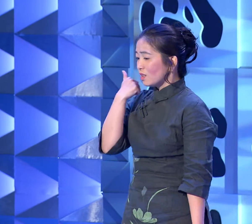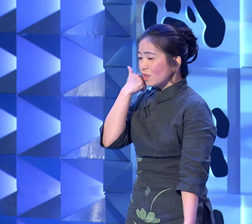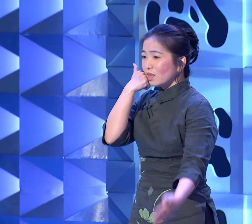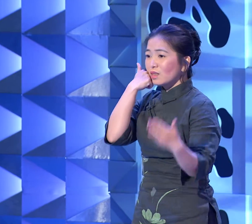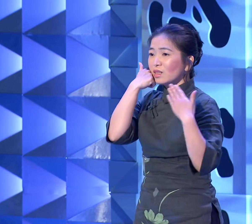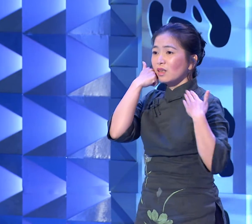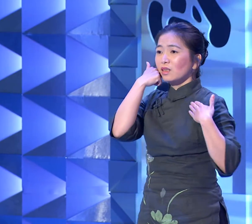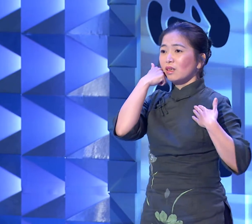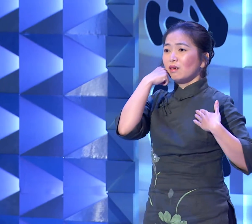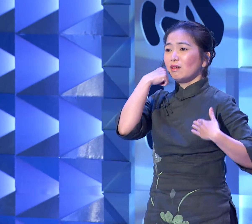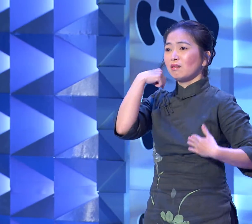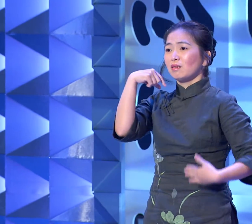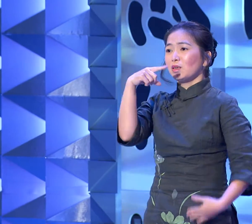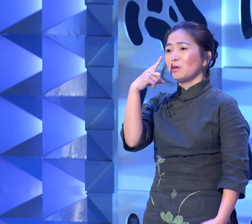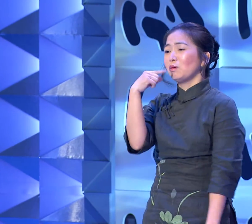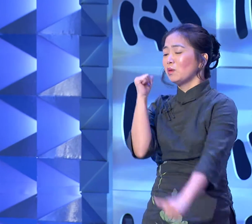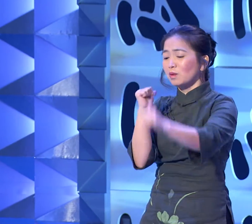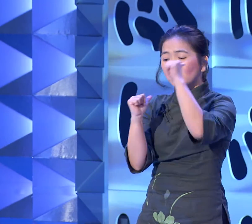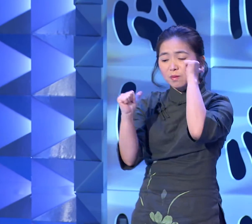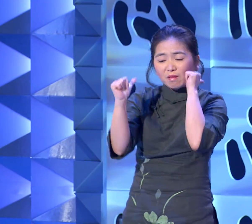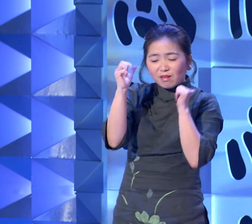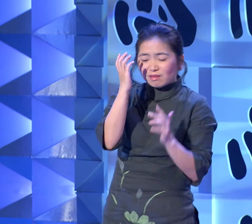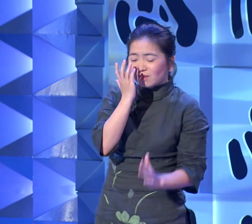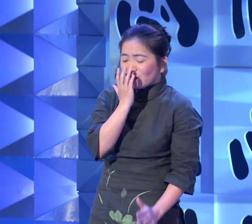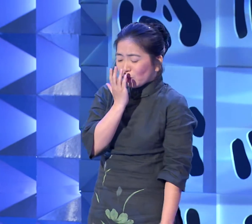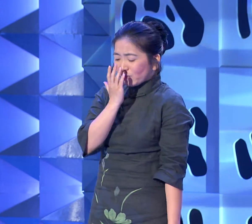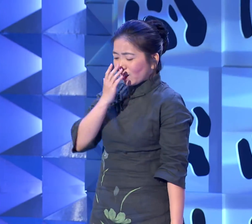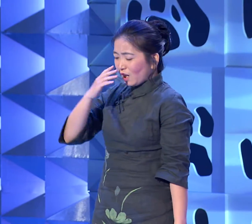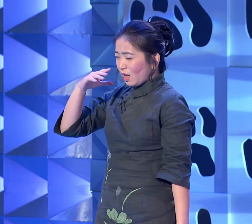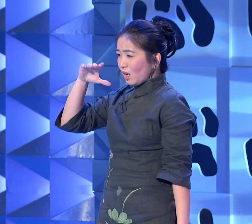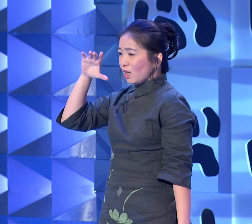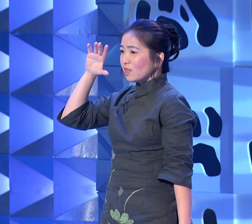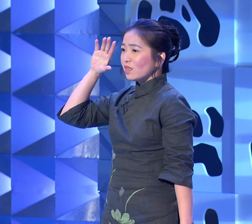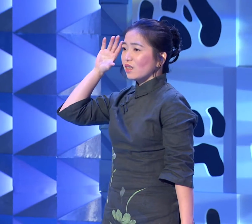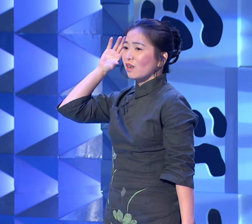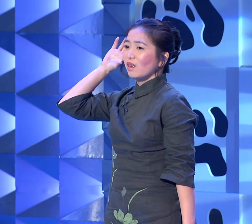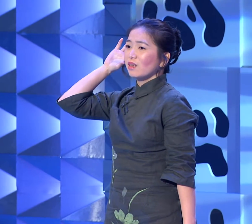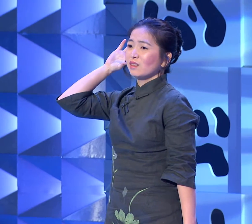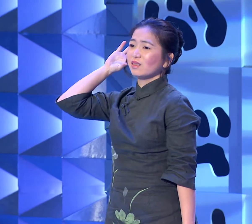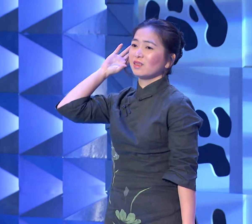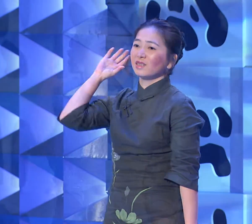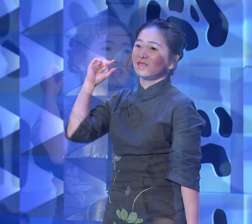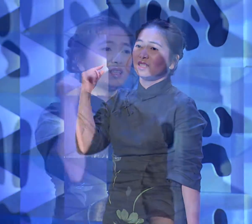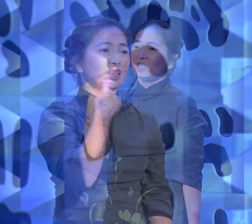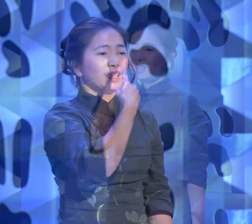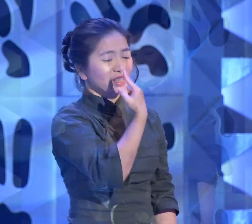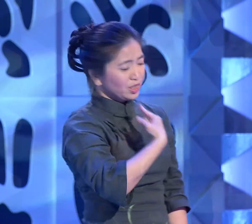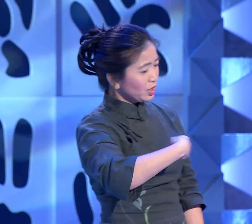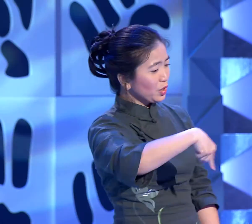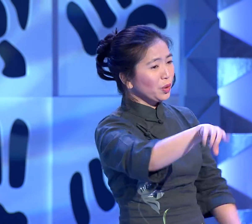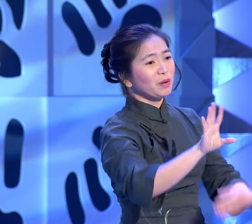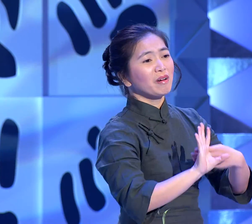谁知影阮歪头甲听，异乡的